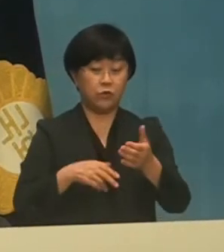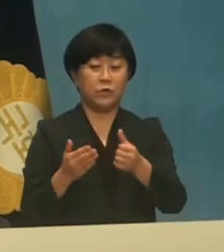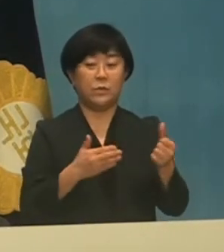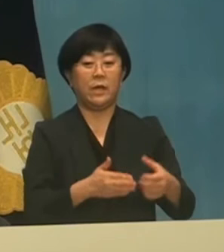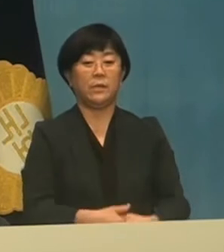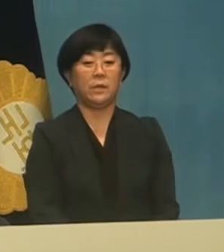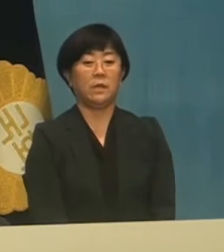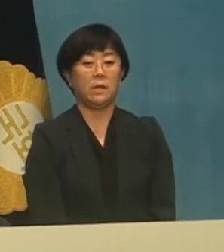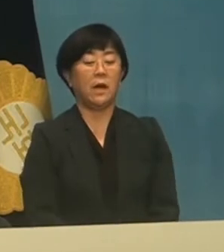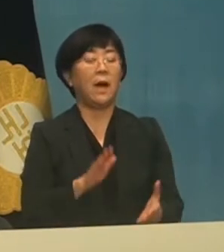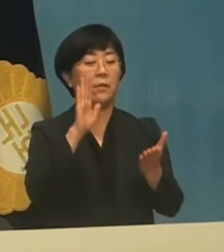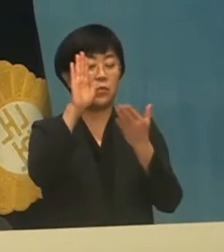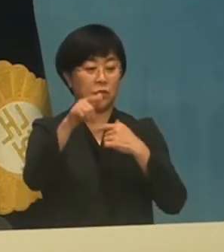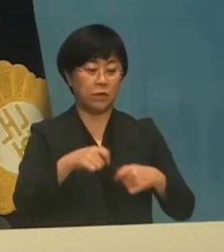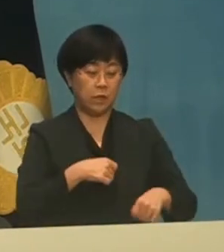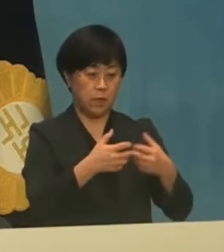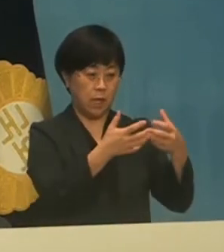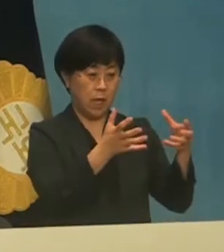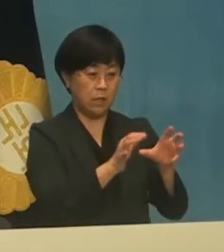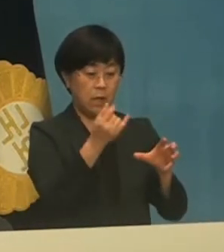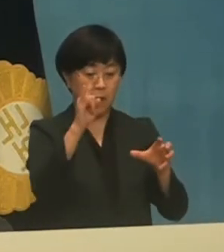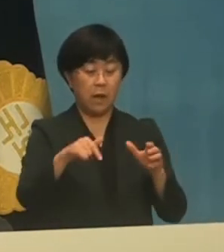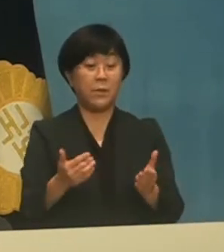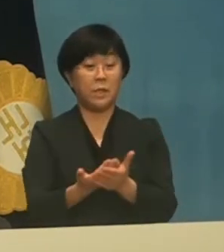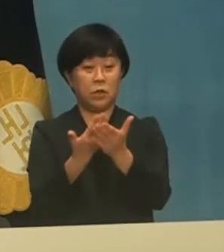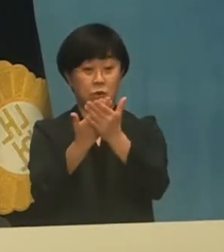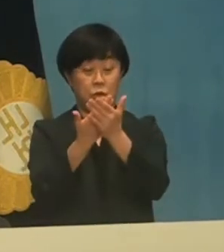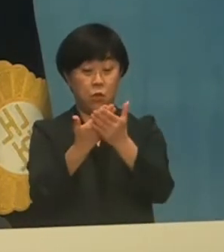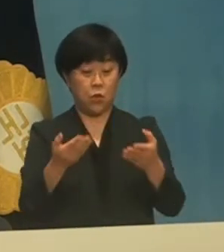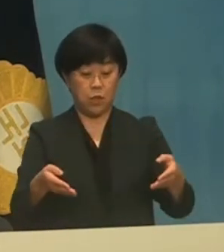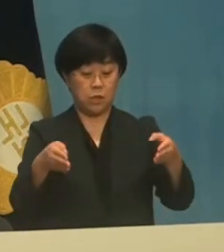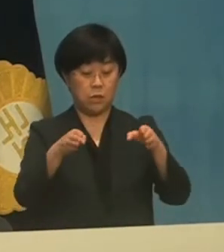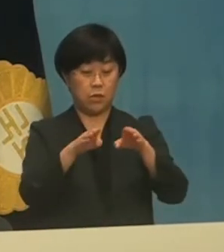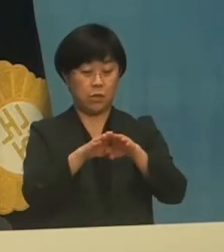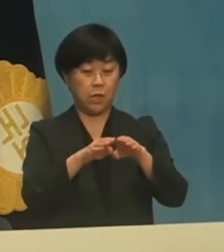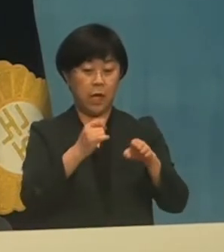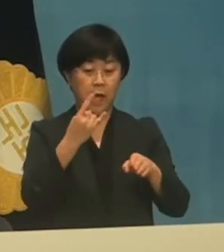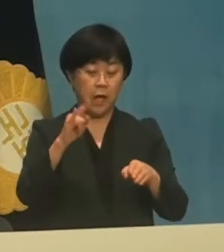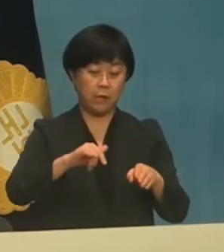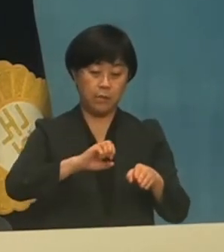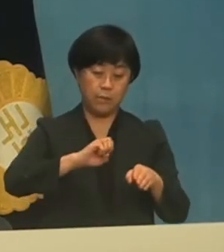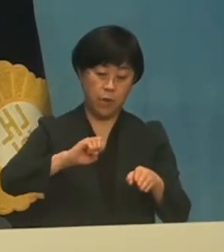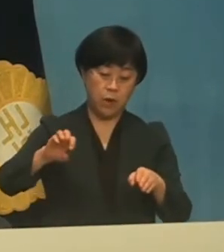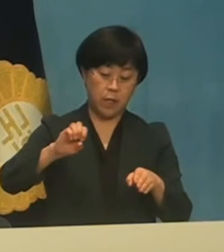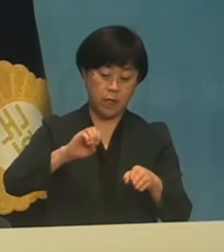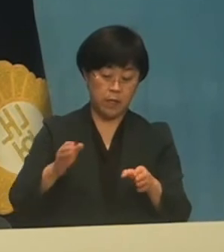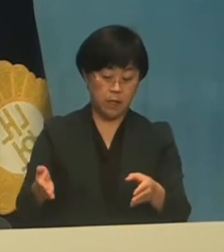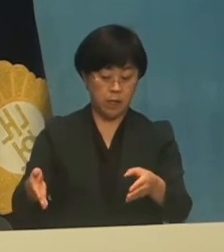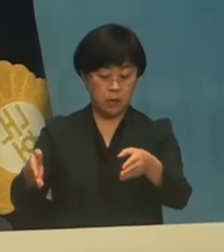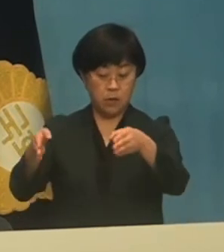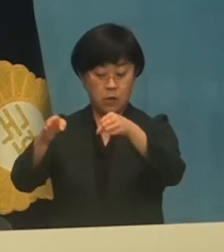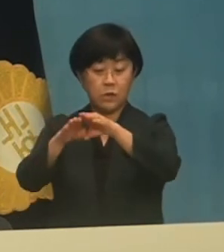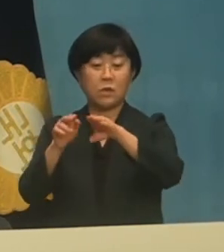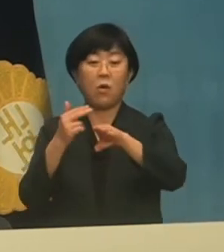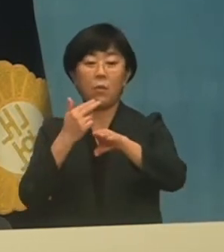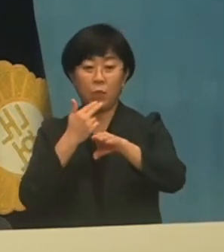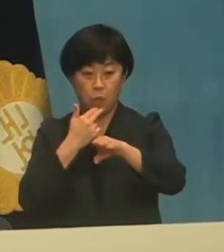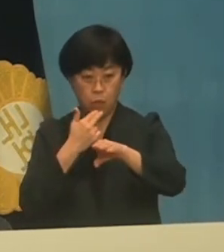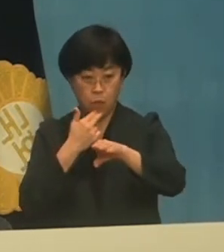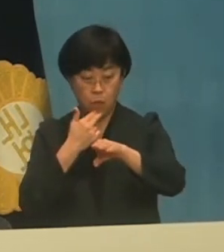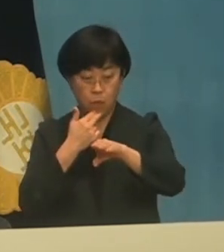바랍니다. 앞으로 정의당은 핵발전소 지역에 고준위 핵폐기물 저장 시설이 건설되지